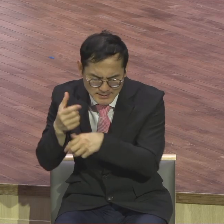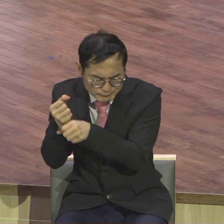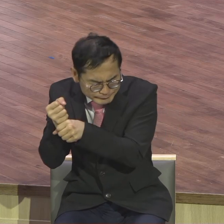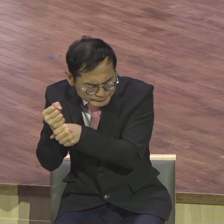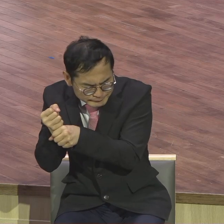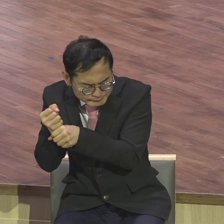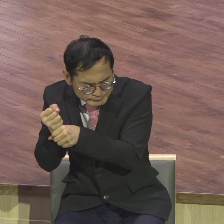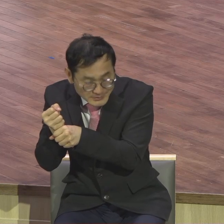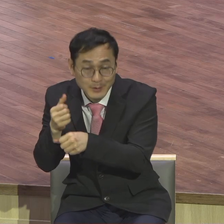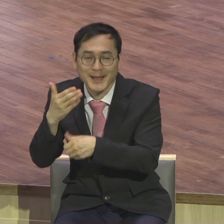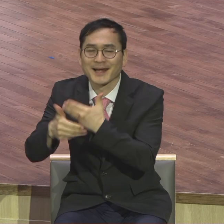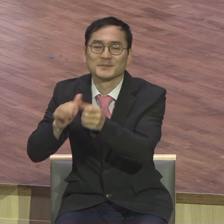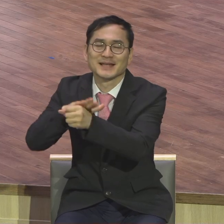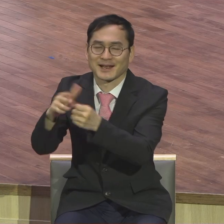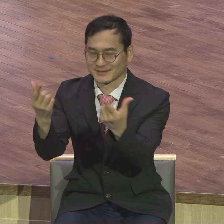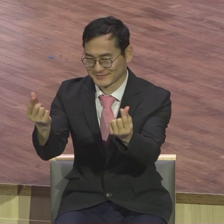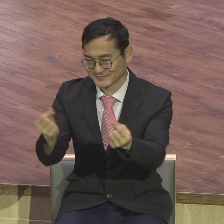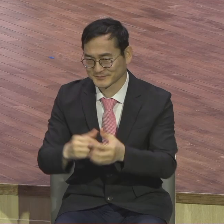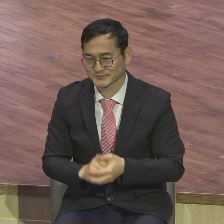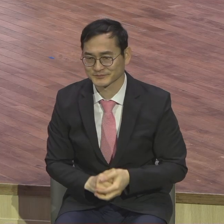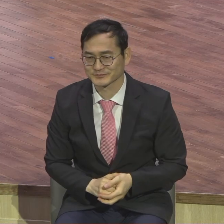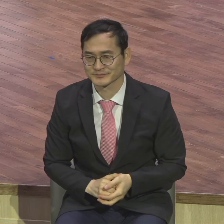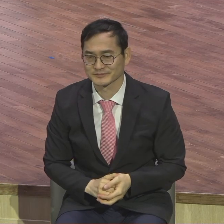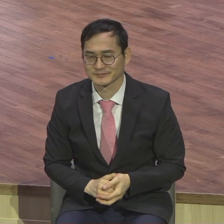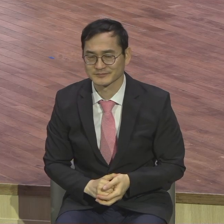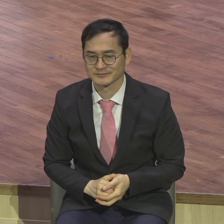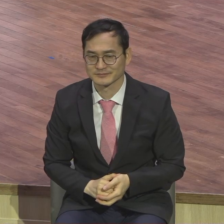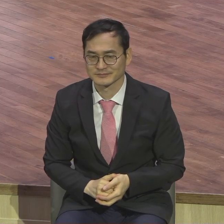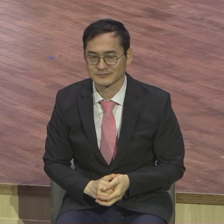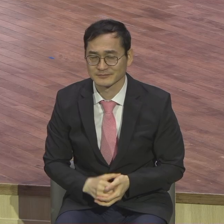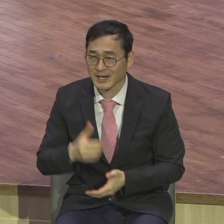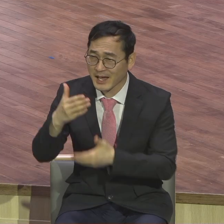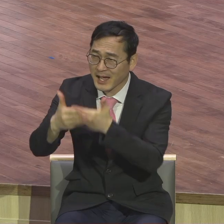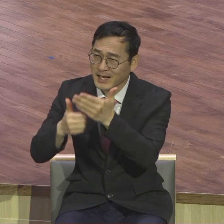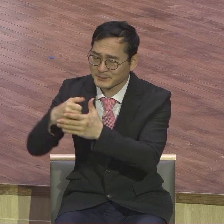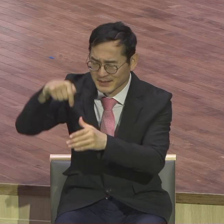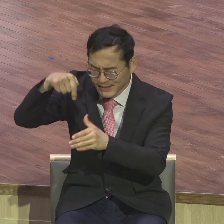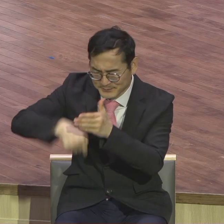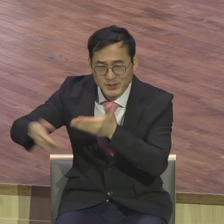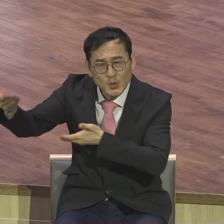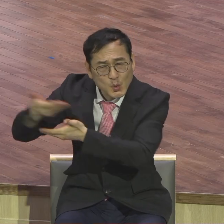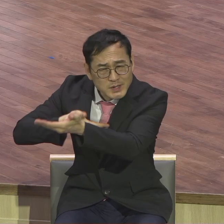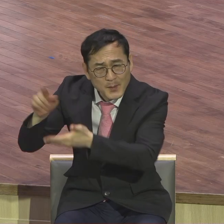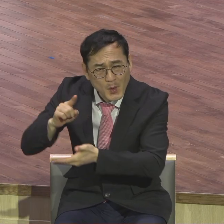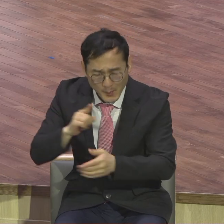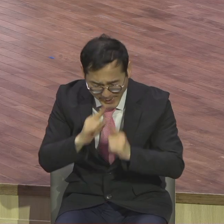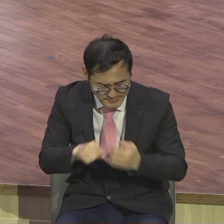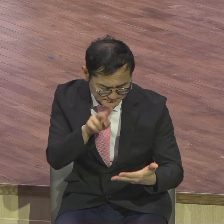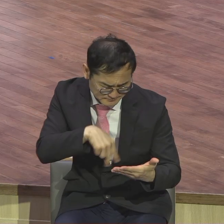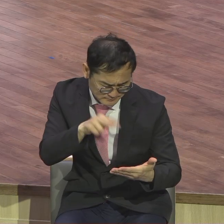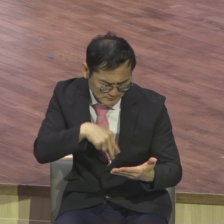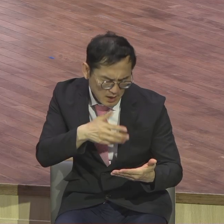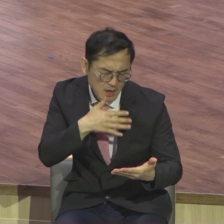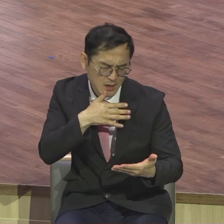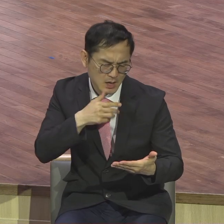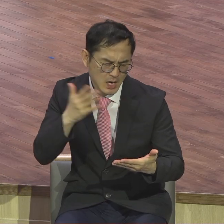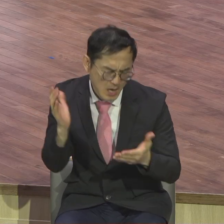사랑한다. 하나님과 깊은 영적인 교제를 이룬다. 말씀으로 시작된 말씀으로.